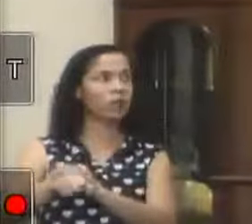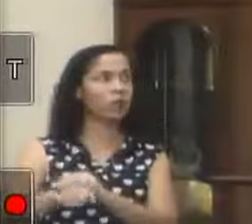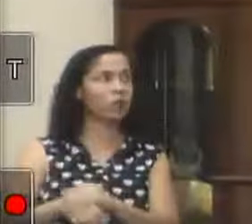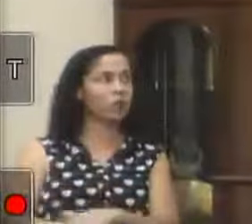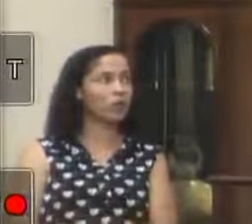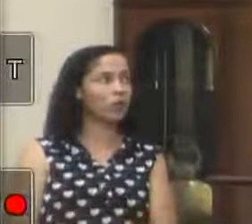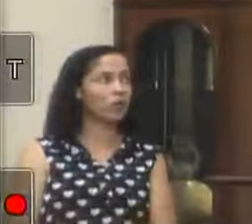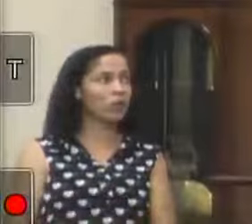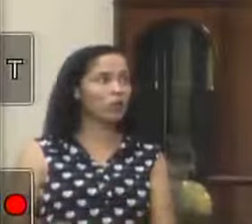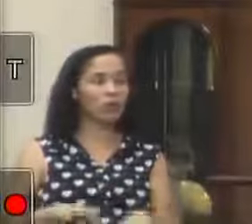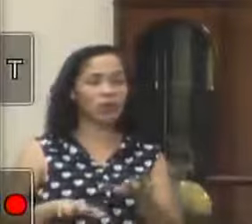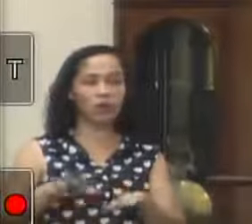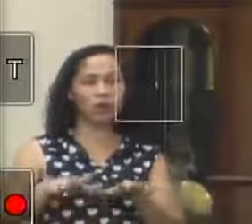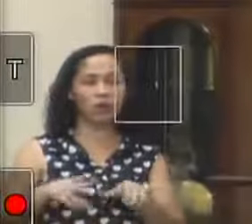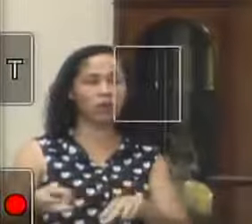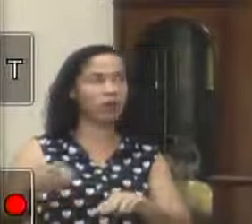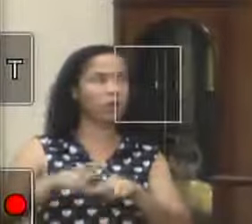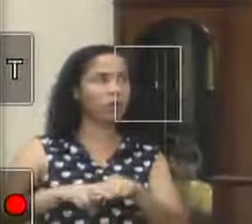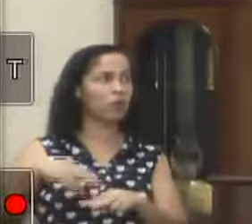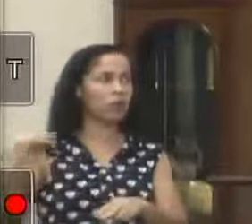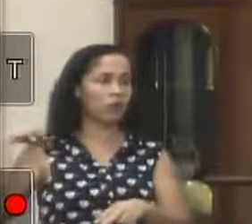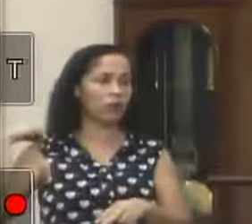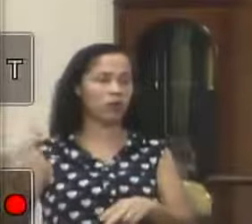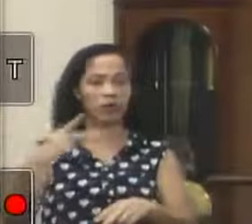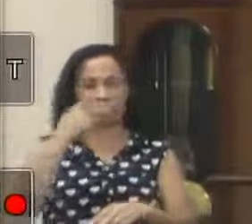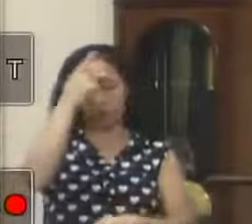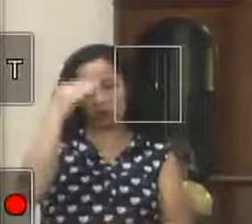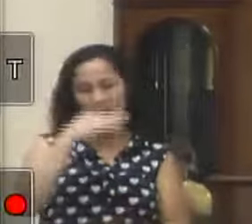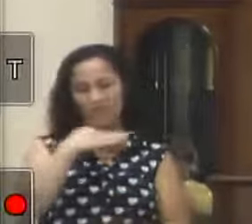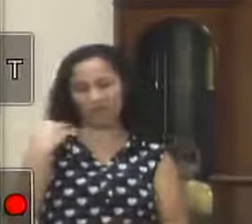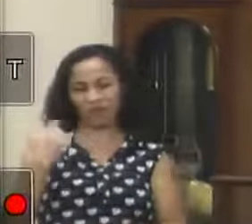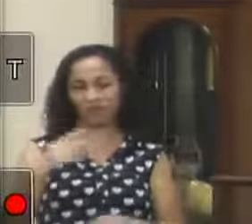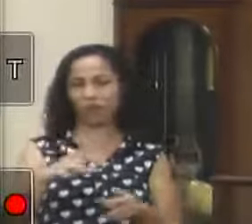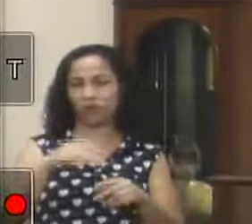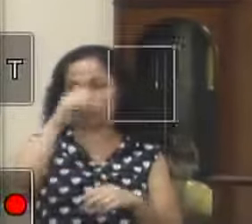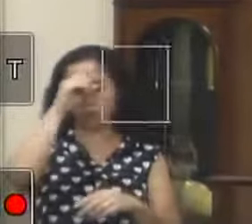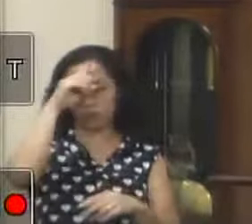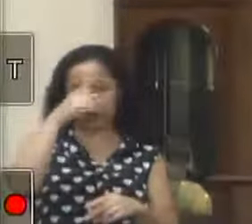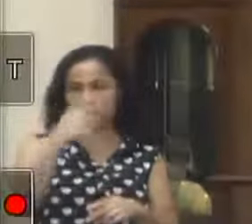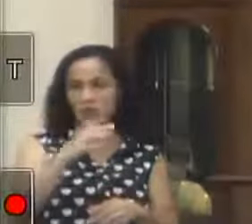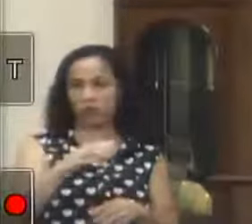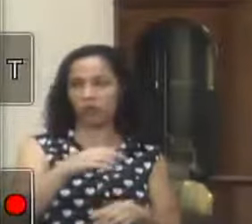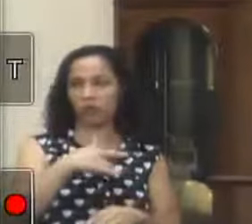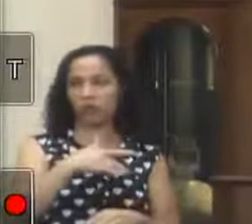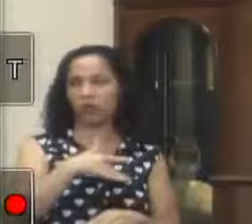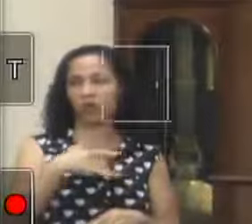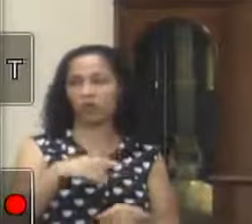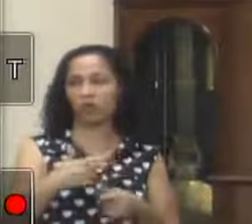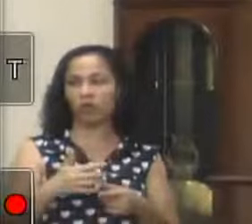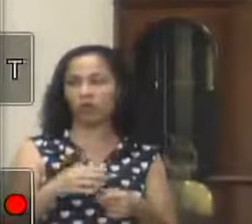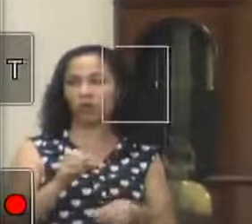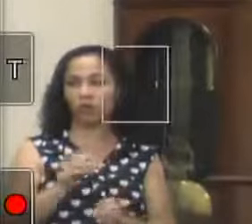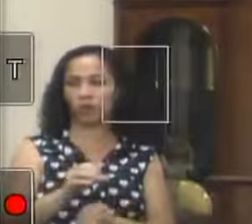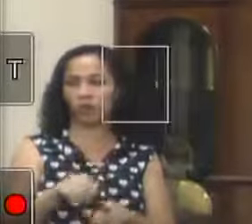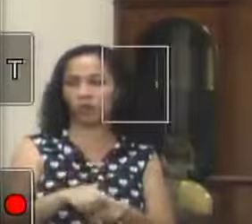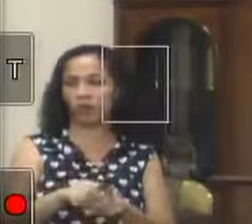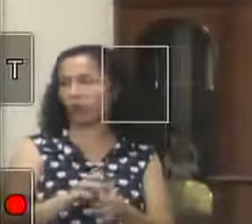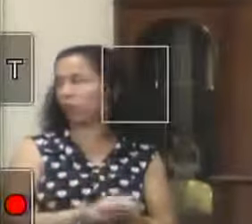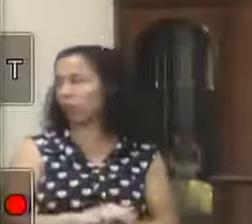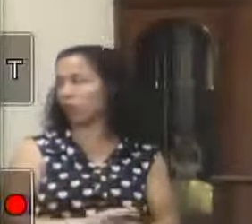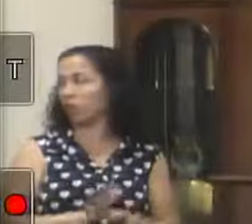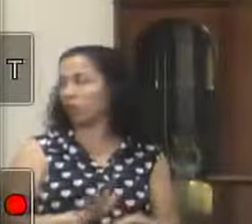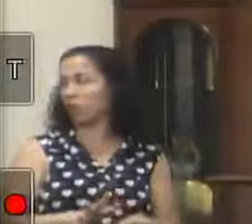leva, muitas das vezes, pessoas mortas nas filas dos hospitais, as crianças sem saúde, sem educação, e é isso aí.